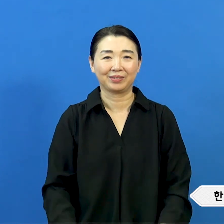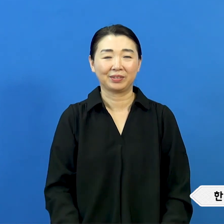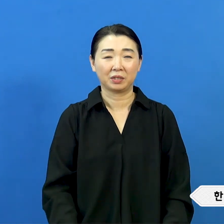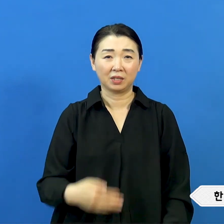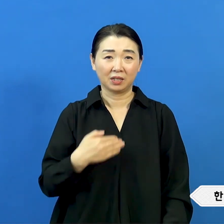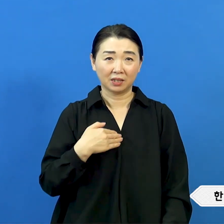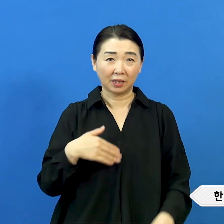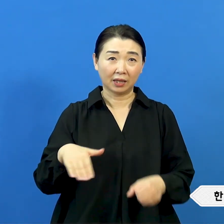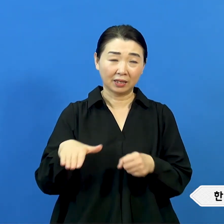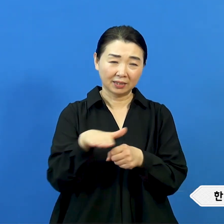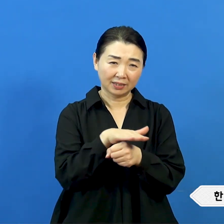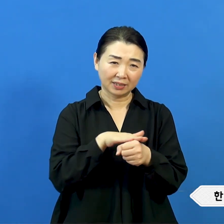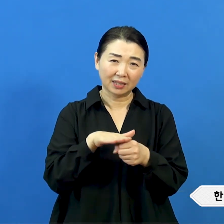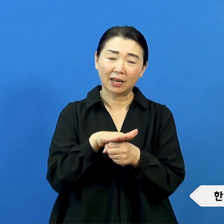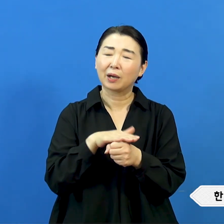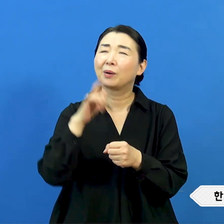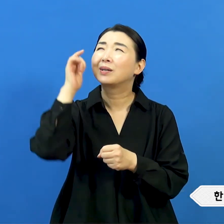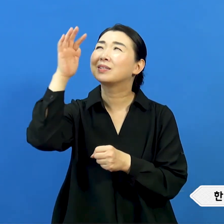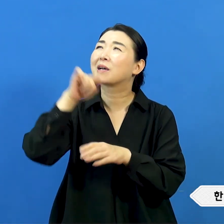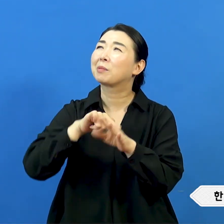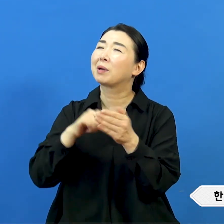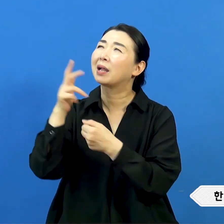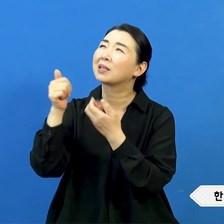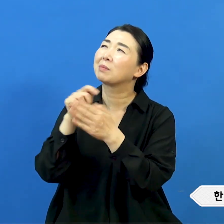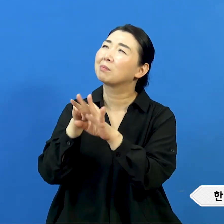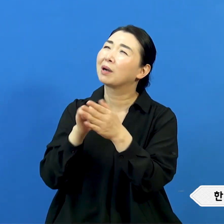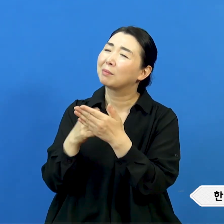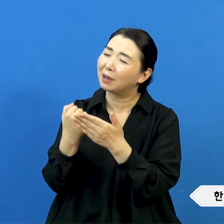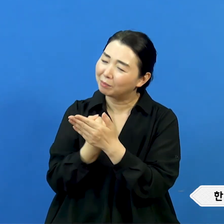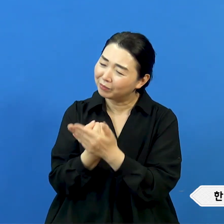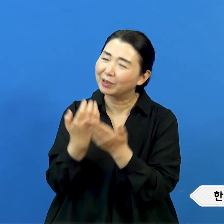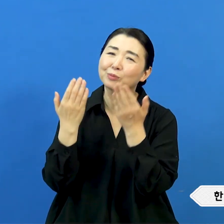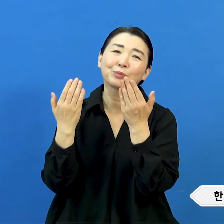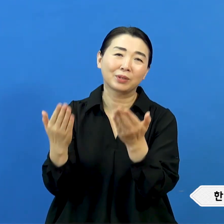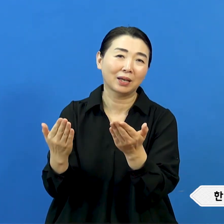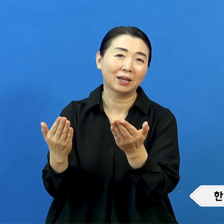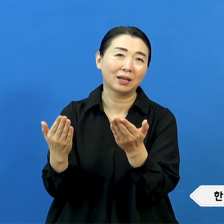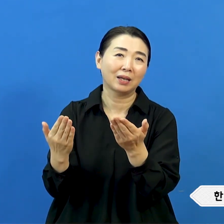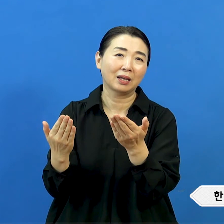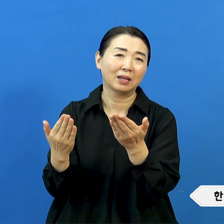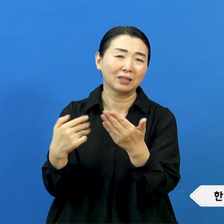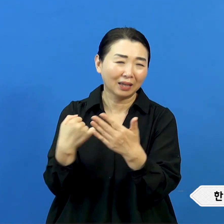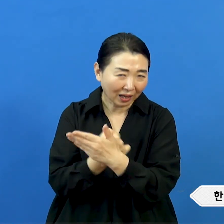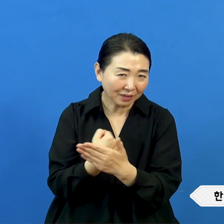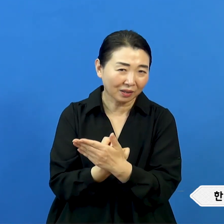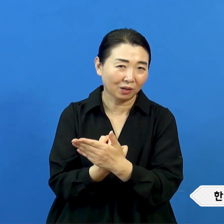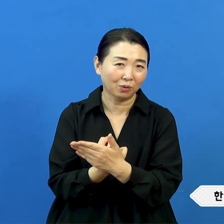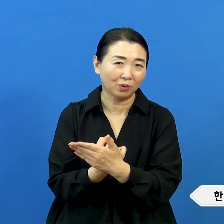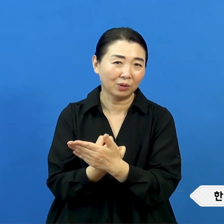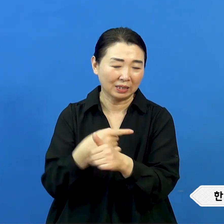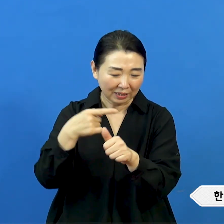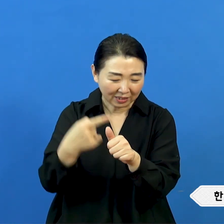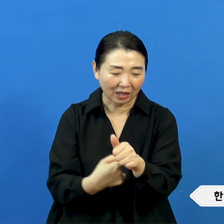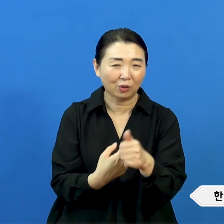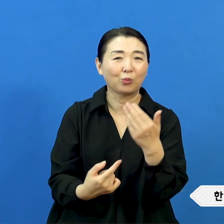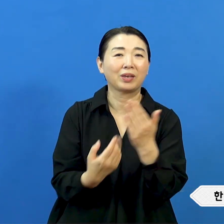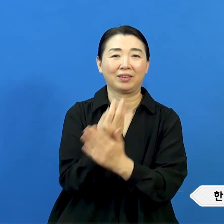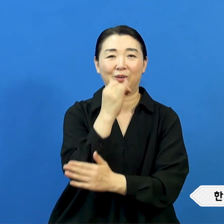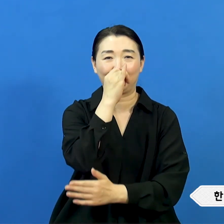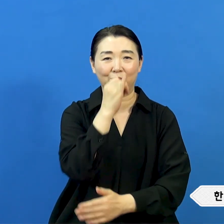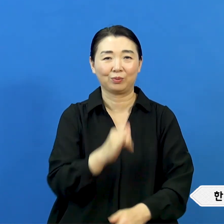내 사랑하고 사모하는 하나님의 마음을 아프게 해드렸구나. 그것이 안타까워서 회개를 하는 것입니다.